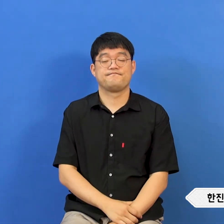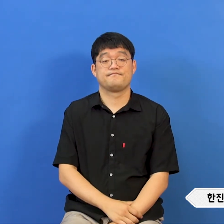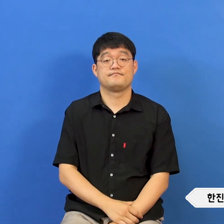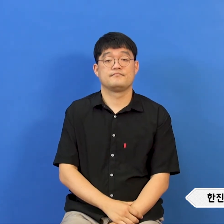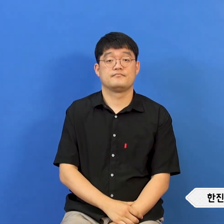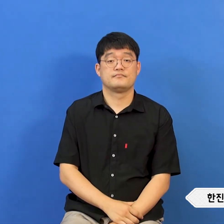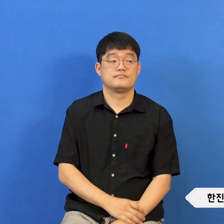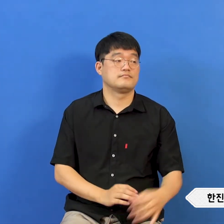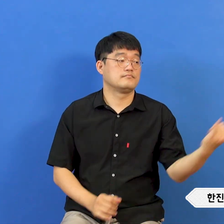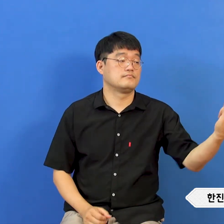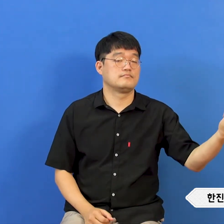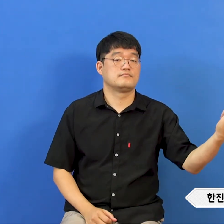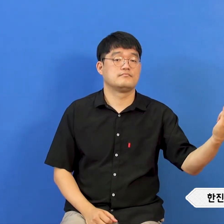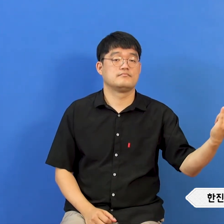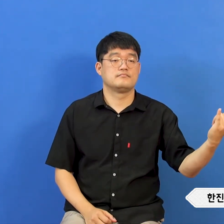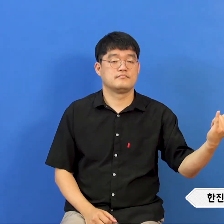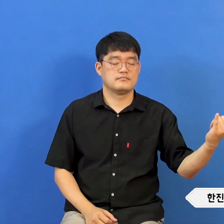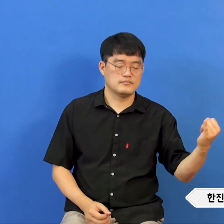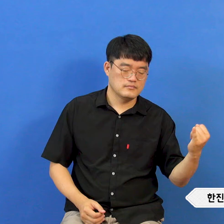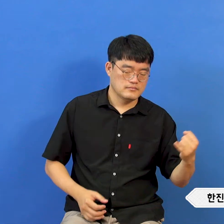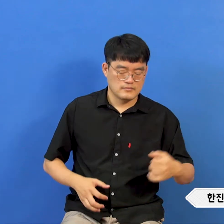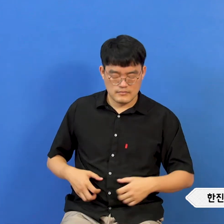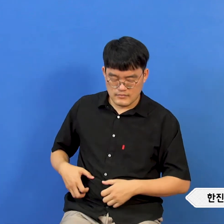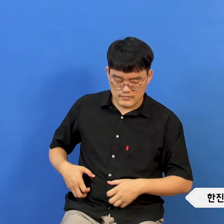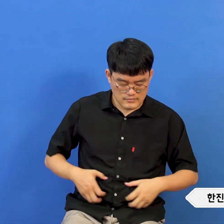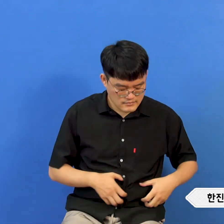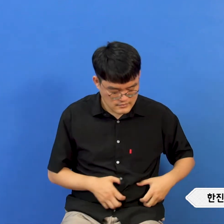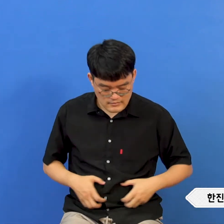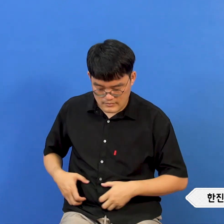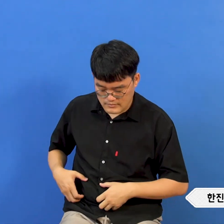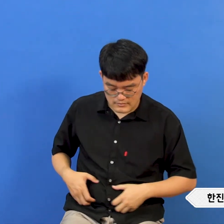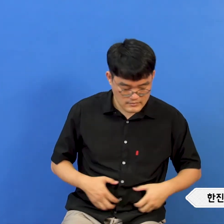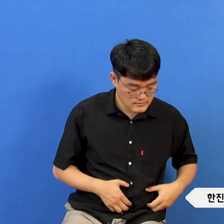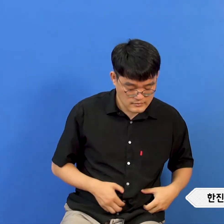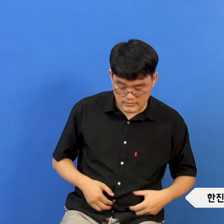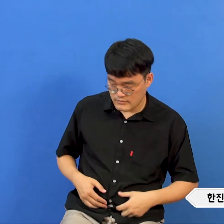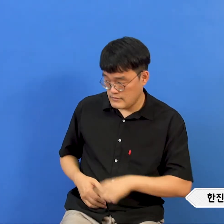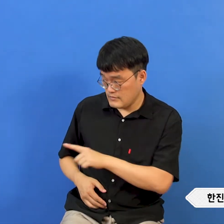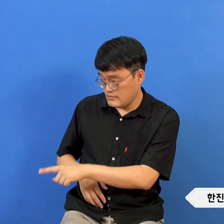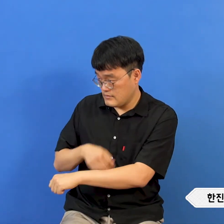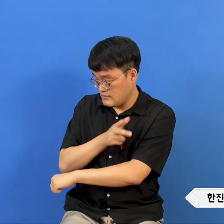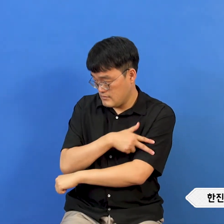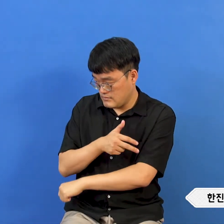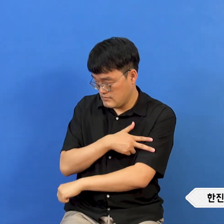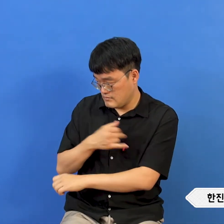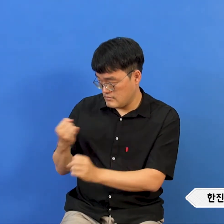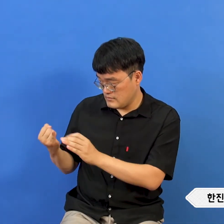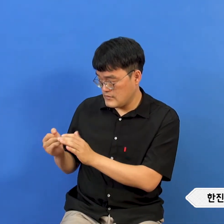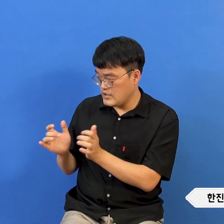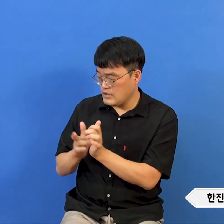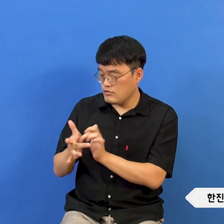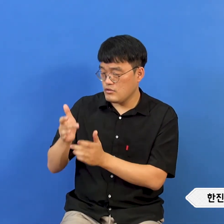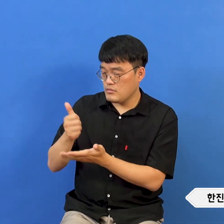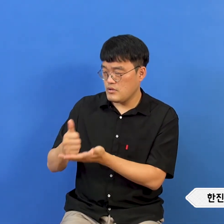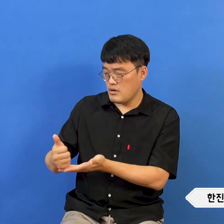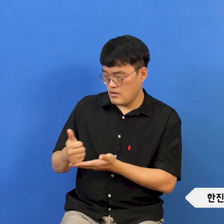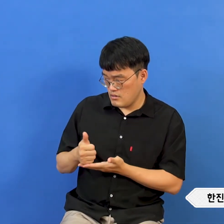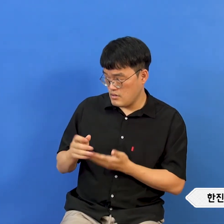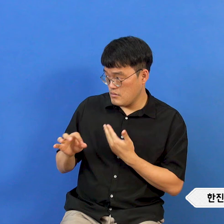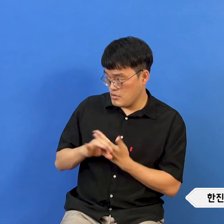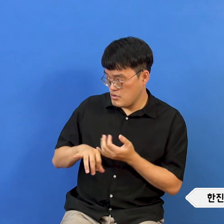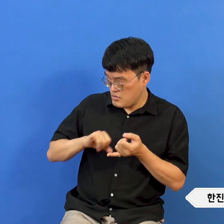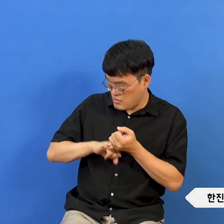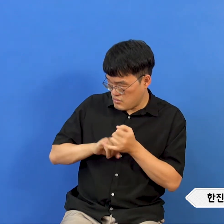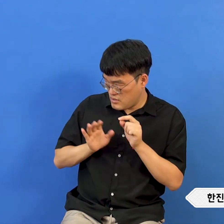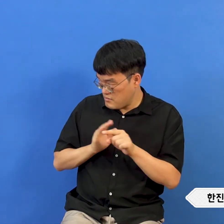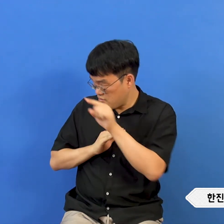그 부인이 참 망설이면서 옆에 앉아있는 그 여집사님에게 예수님을 영접하려면 꼭 앞으로